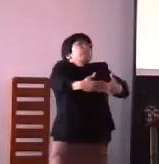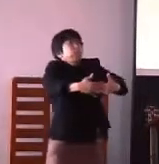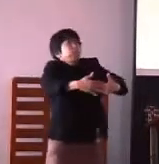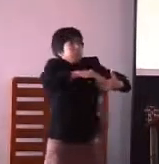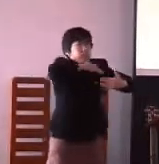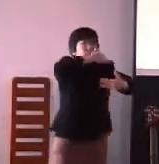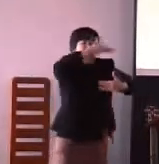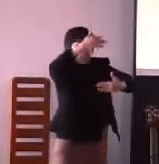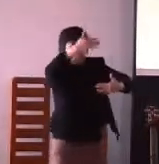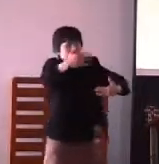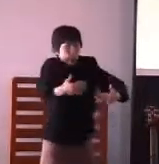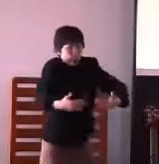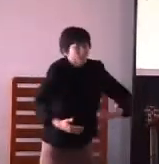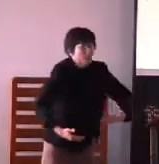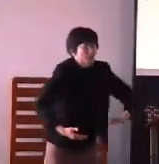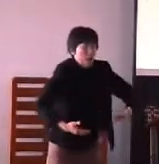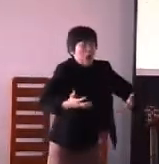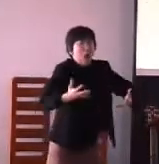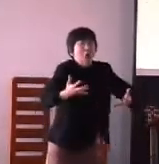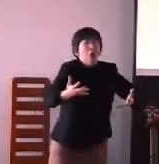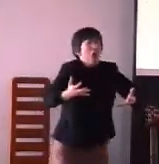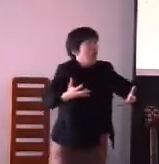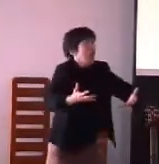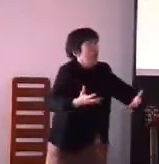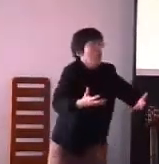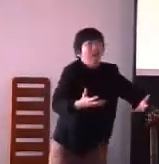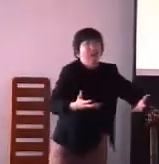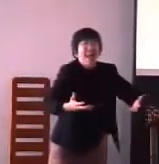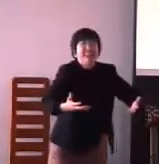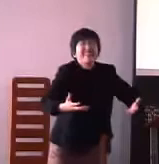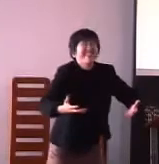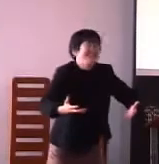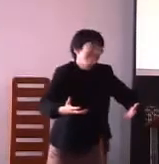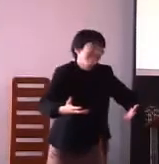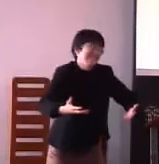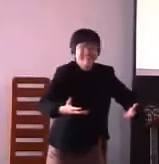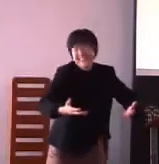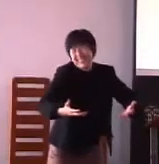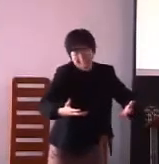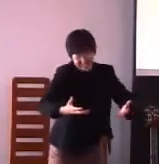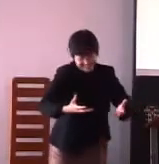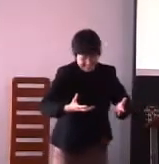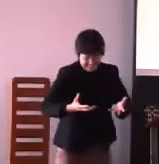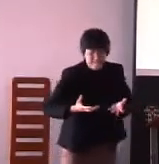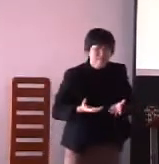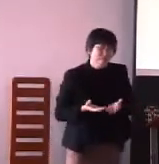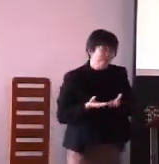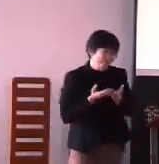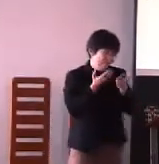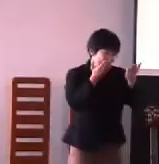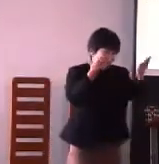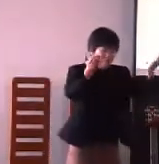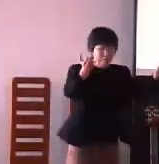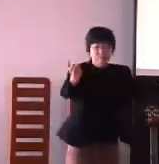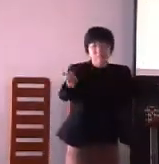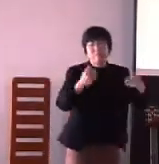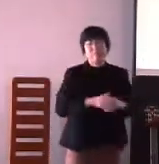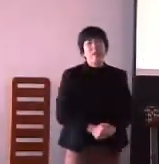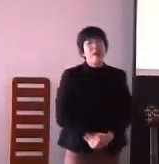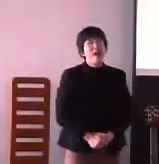りに抱え、喜びに変わりましたんです。変わりました、嬉しかったっていうこと、